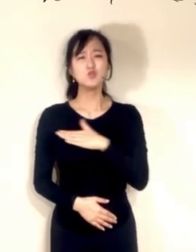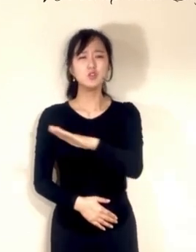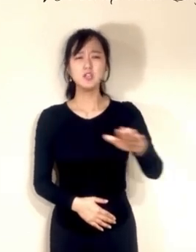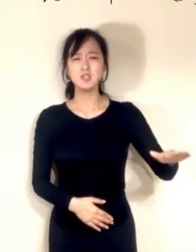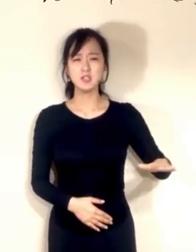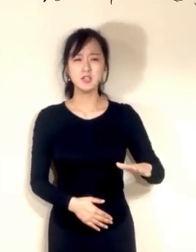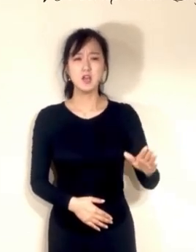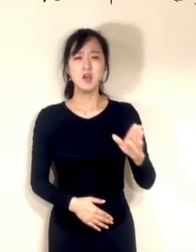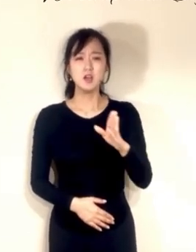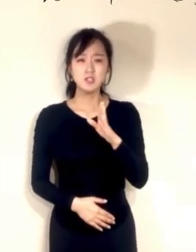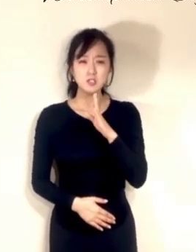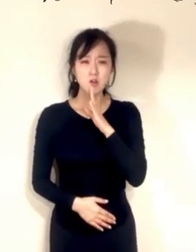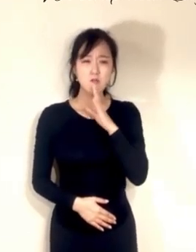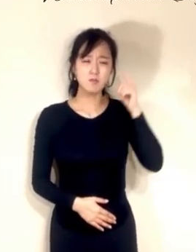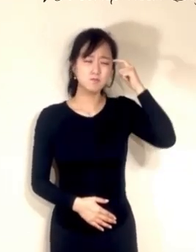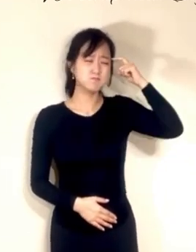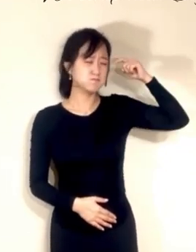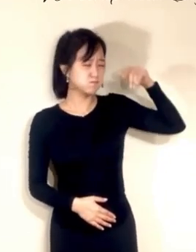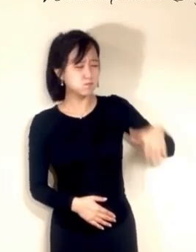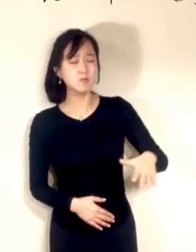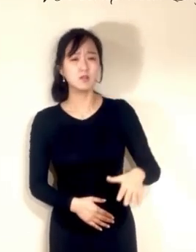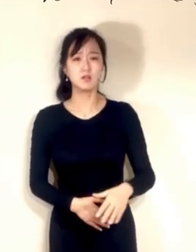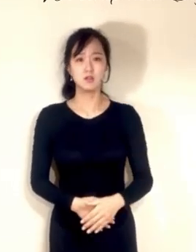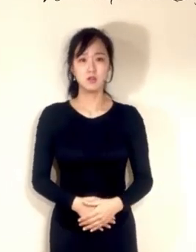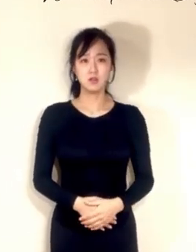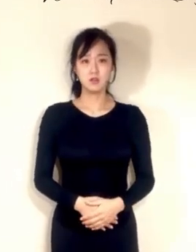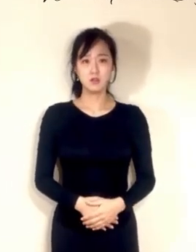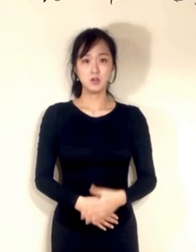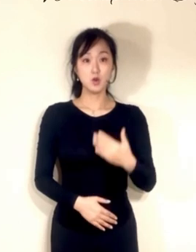여러분, 우리는 정말 어리석습니다.